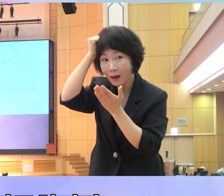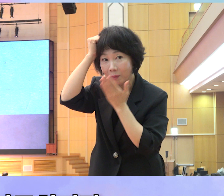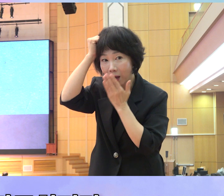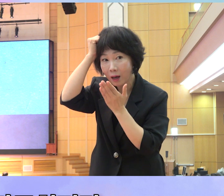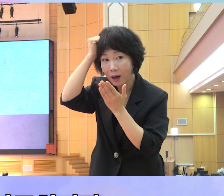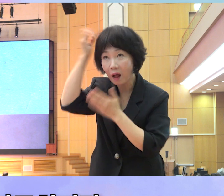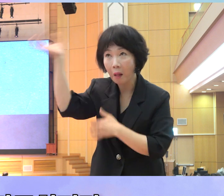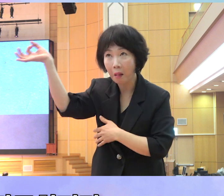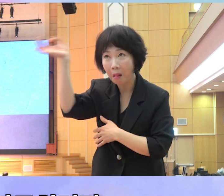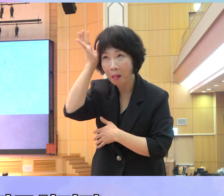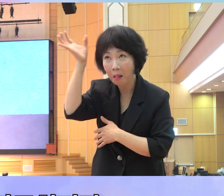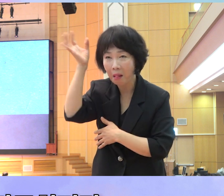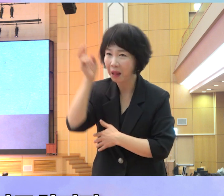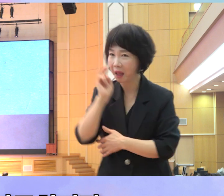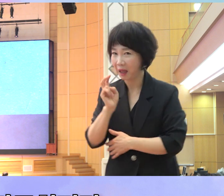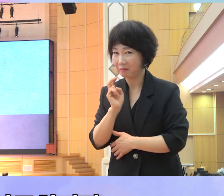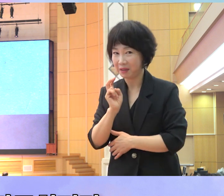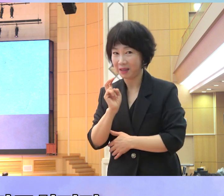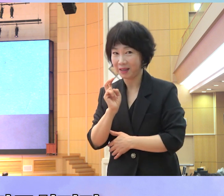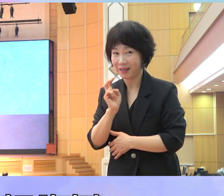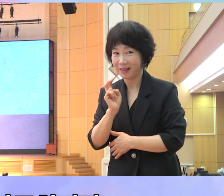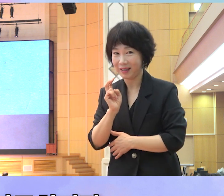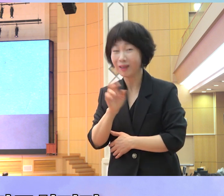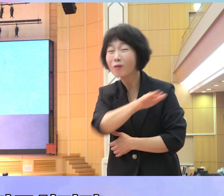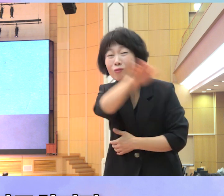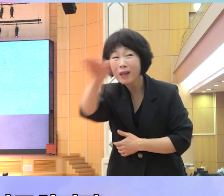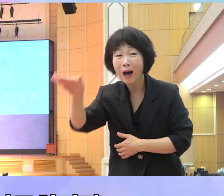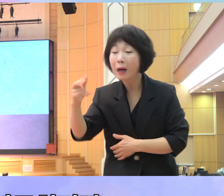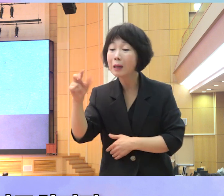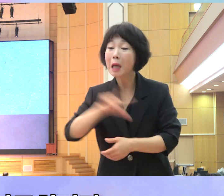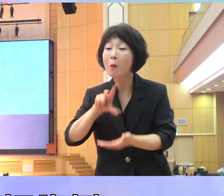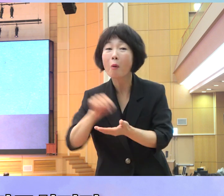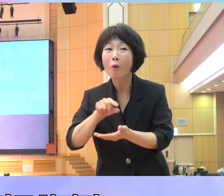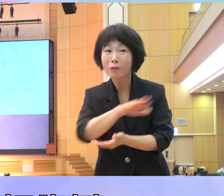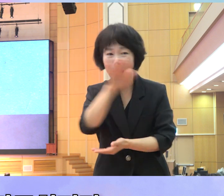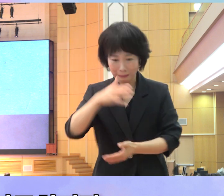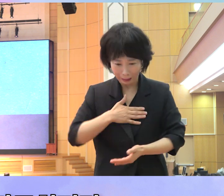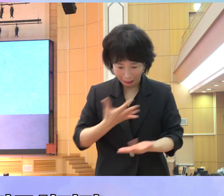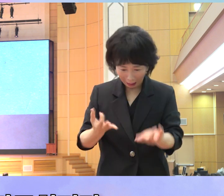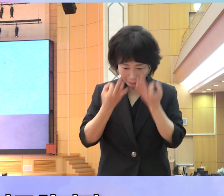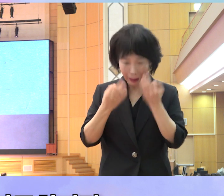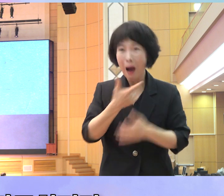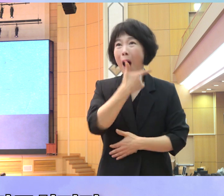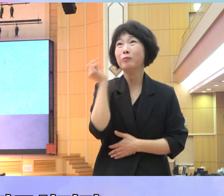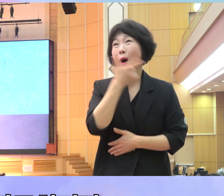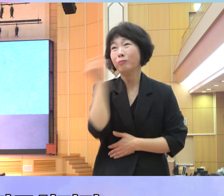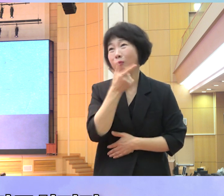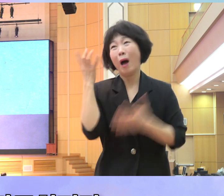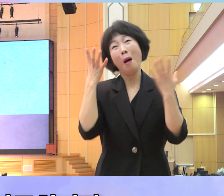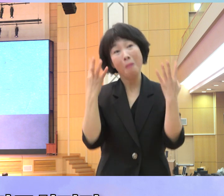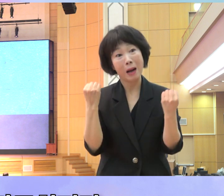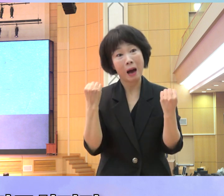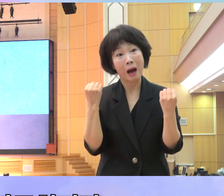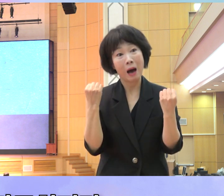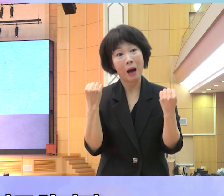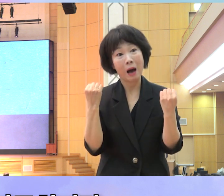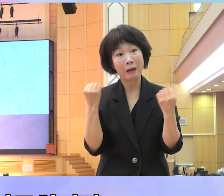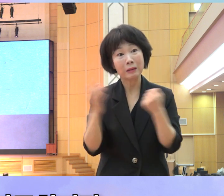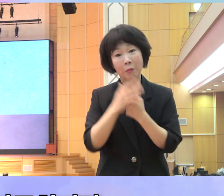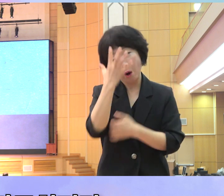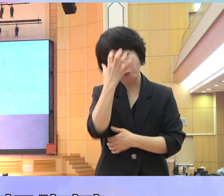많은 인생도 우리가 우울하지가 않다. 왜냐하면 그 결핍 많은 인생도 주님 앞에